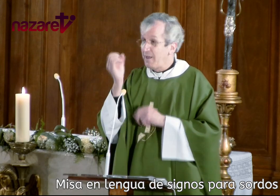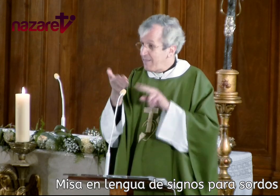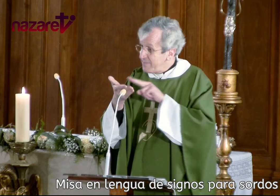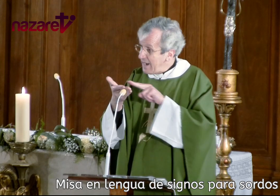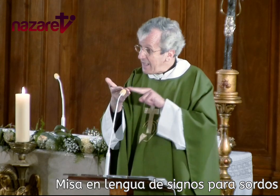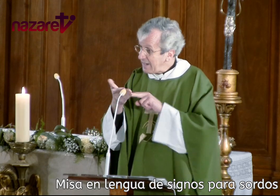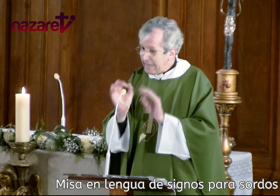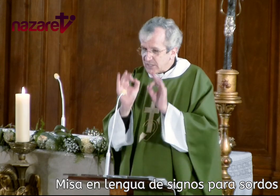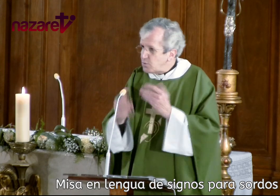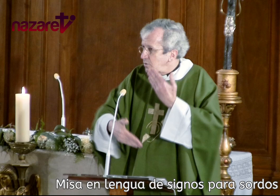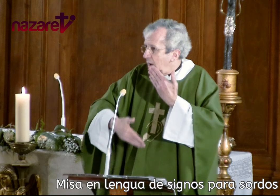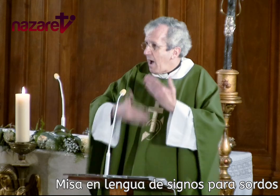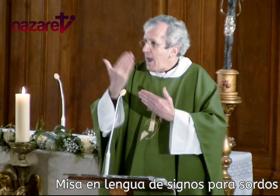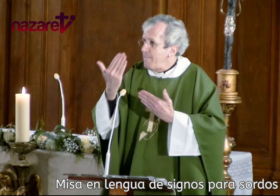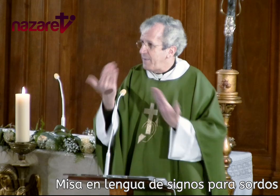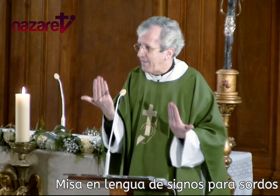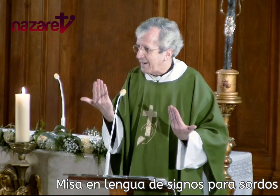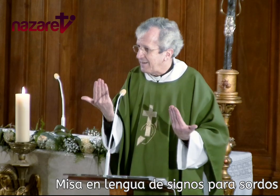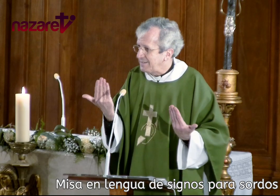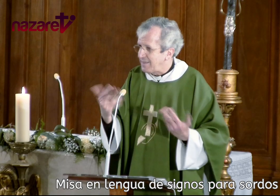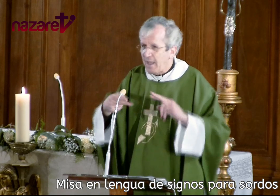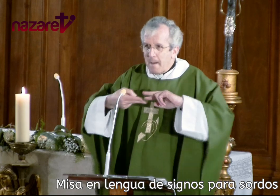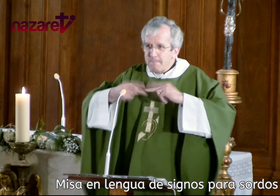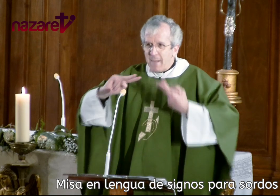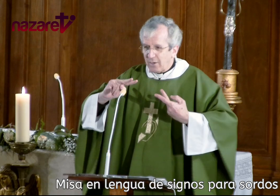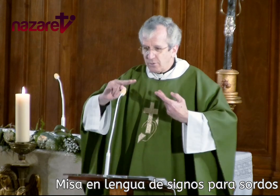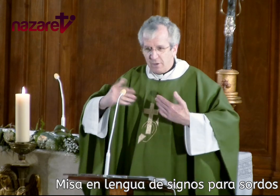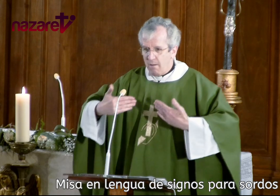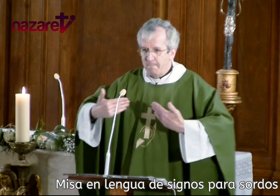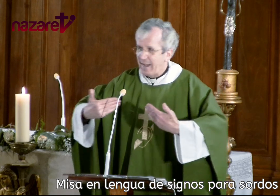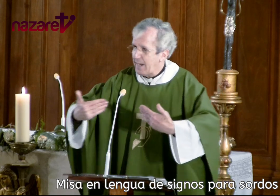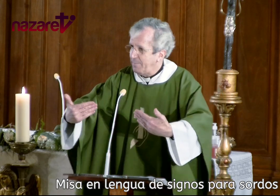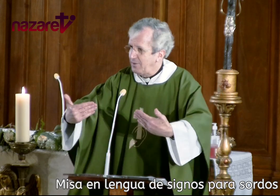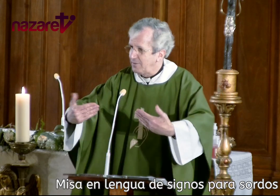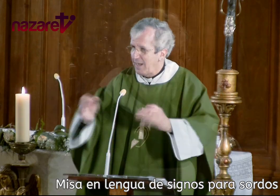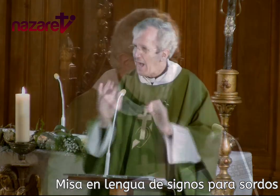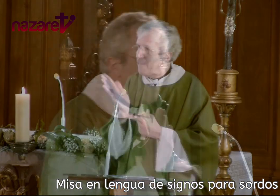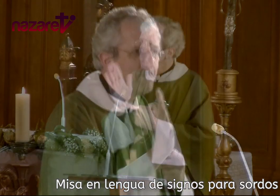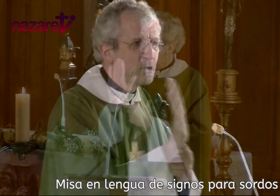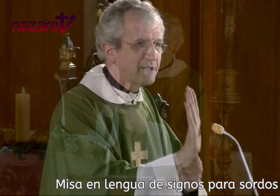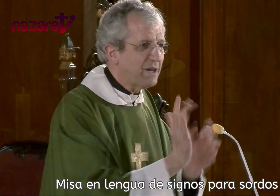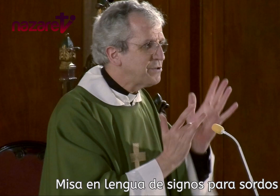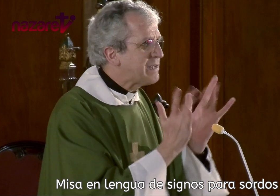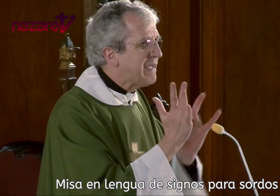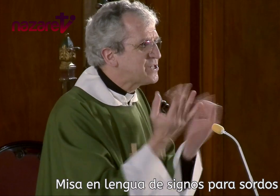leer es justo al empezar si marcos va rápido a mostrarnos jesús